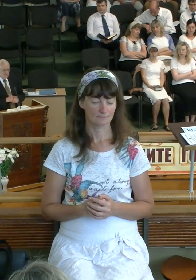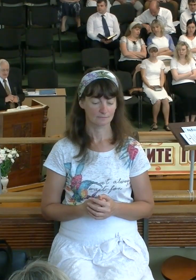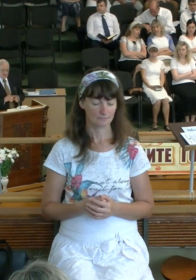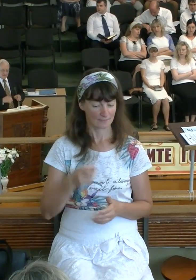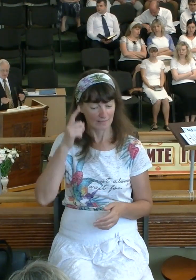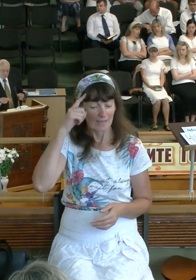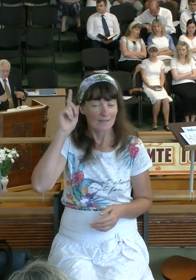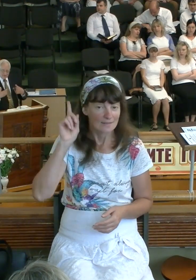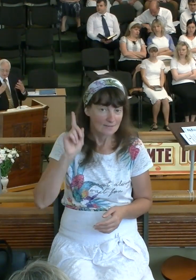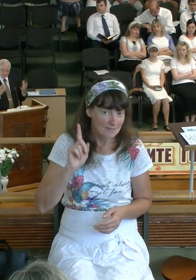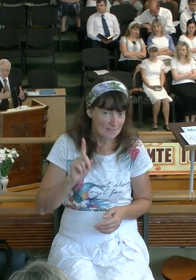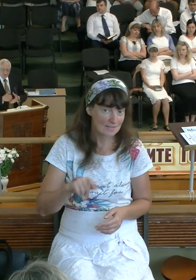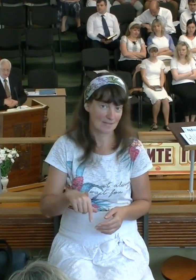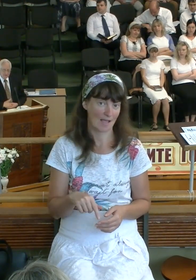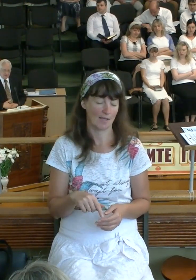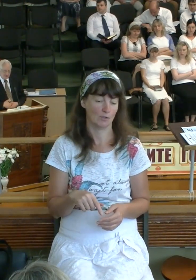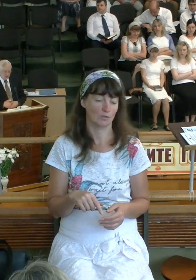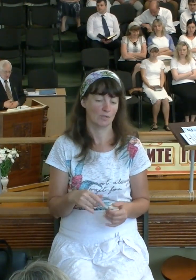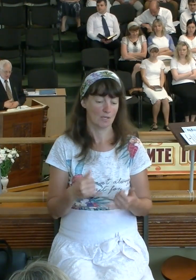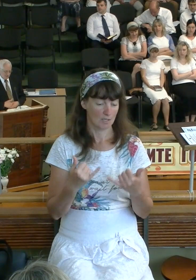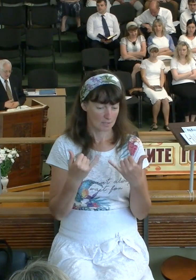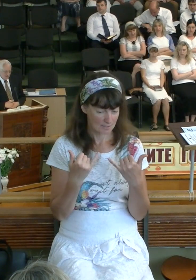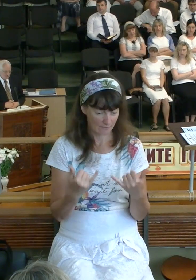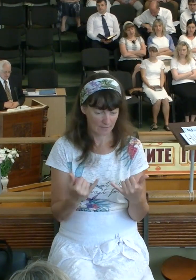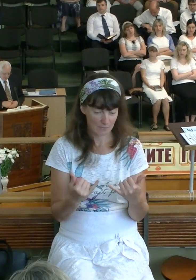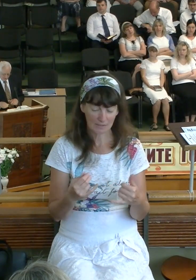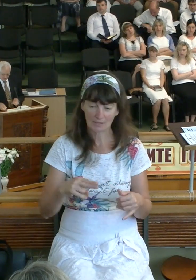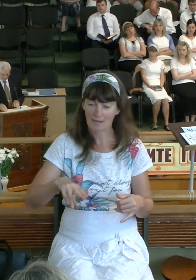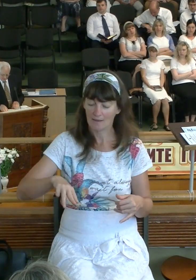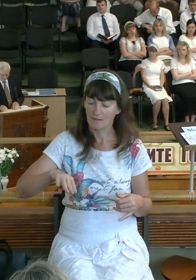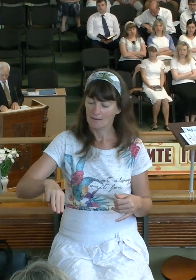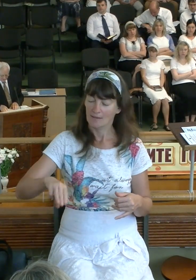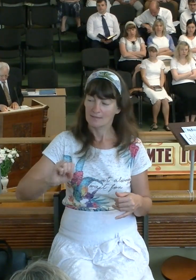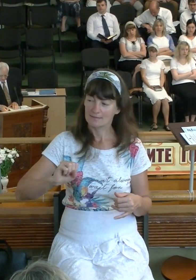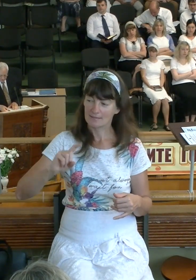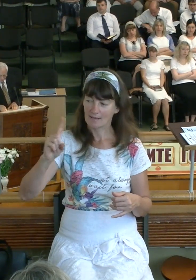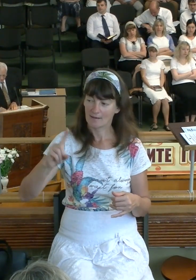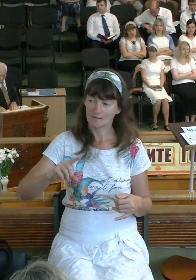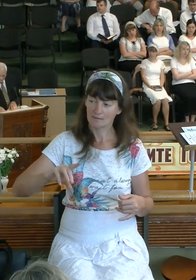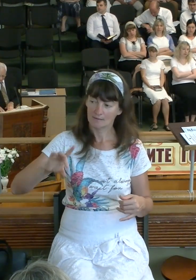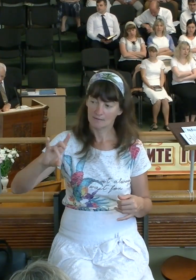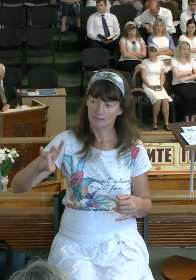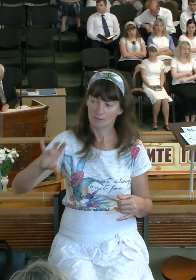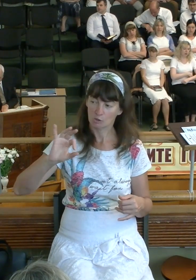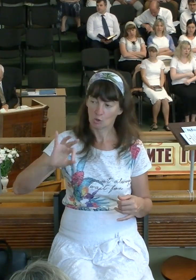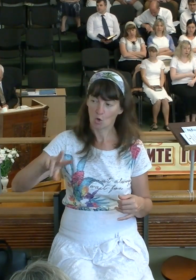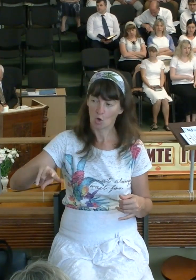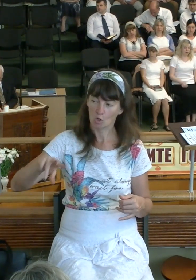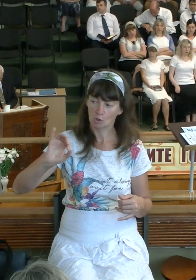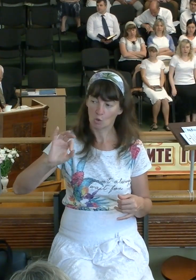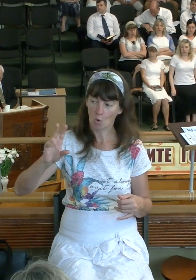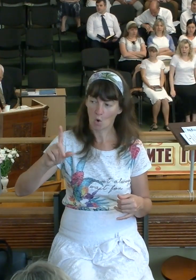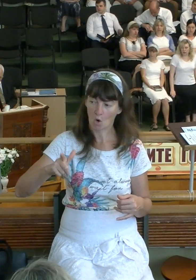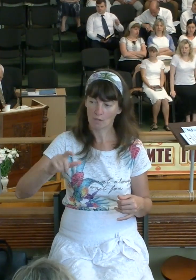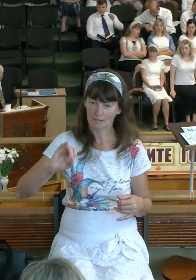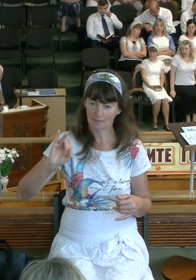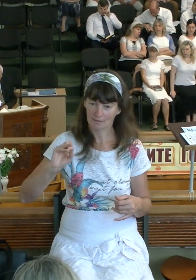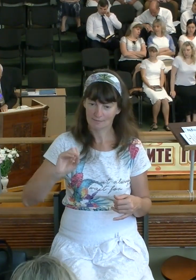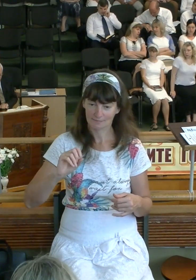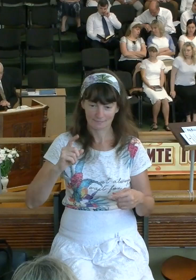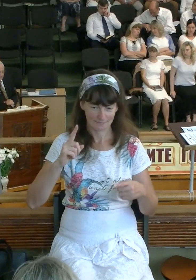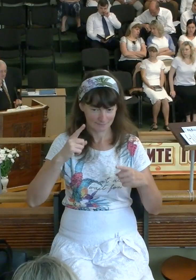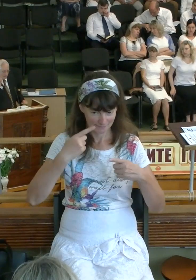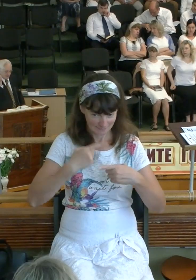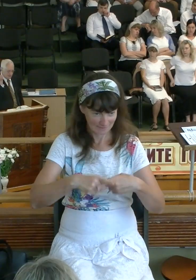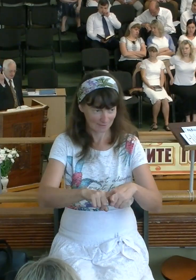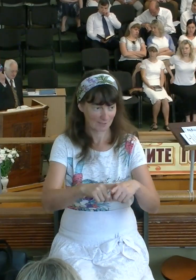знакомы с современными технологиями. Если я скажу, друзья, вот вы в курсе